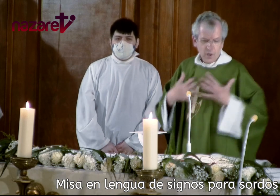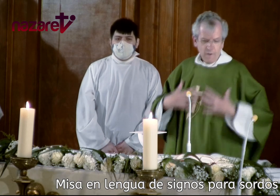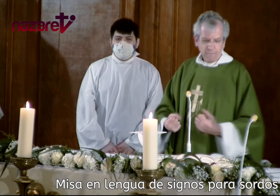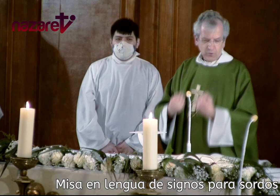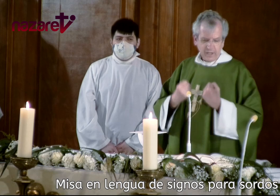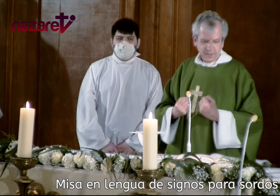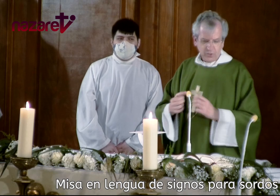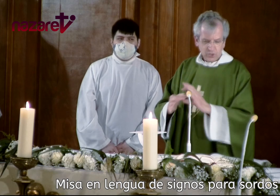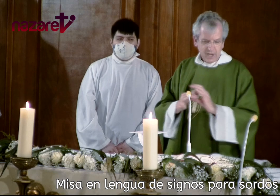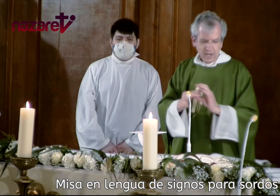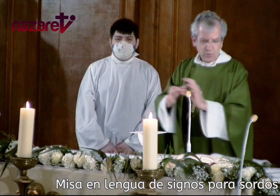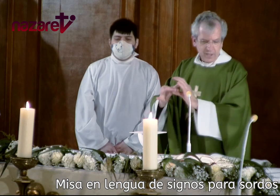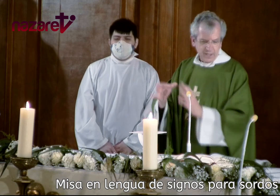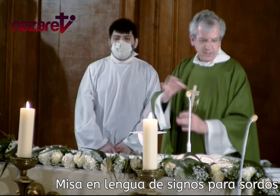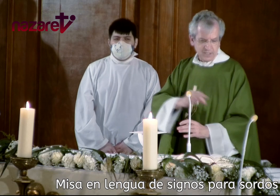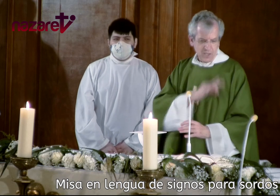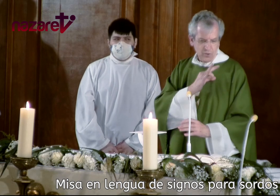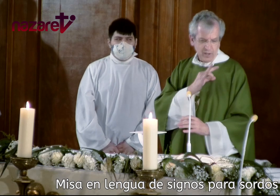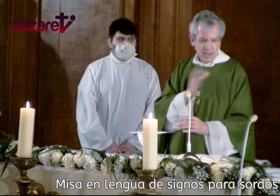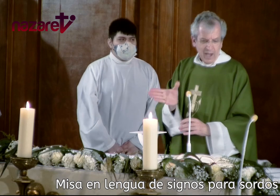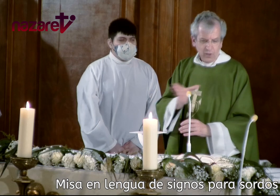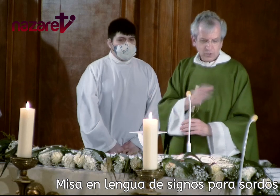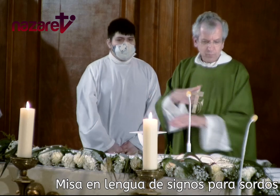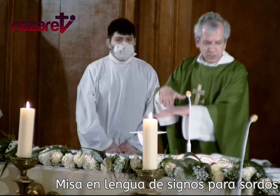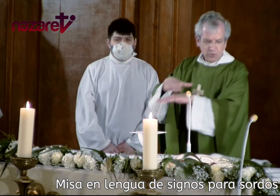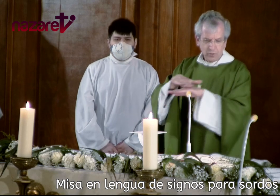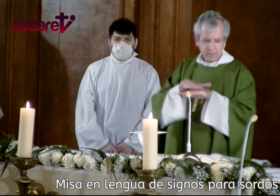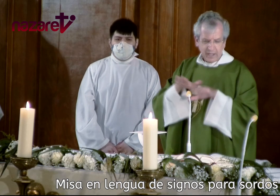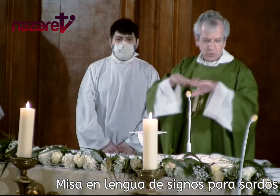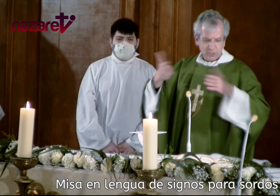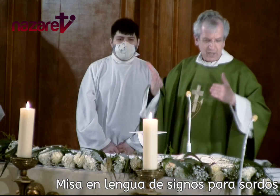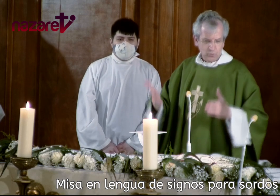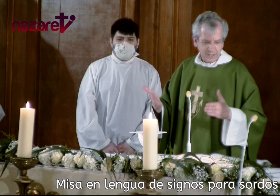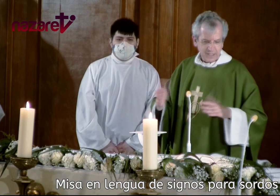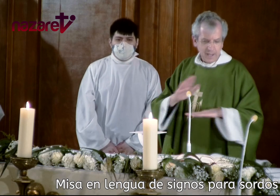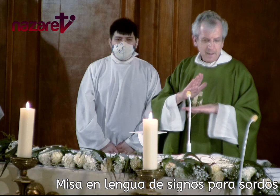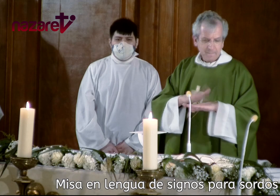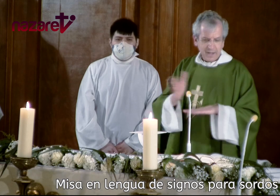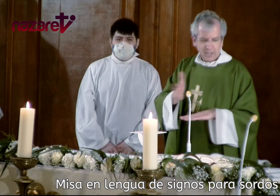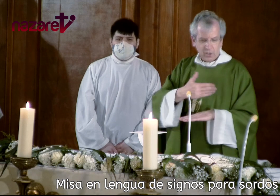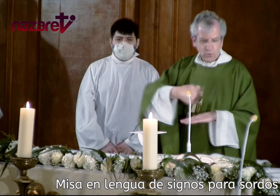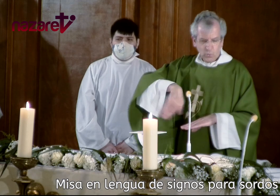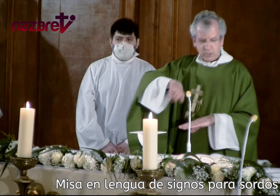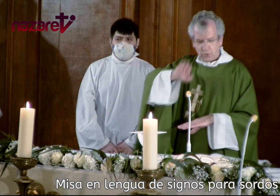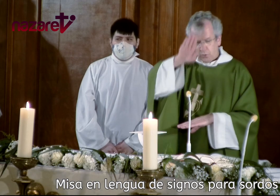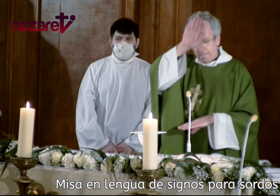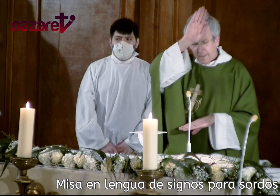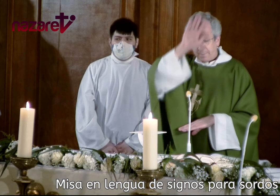fortalece nos en la unidad señor a los que hemos sido invitados a tu mesa para que con nuestro papá